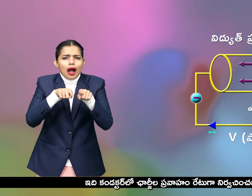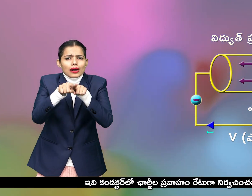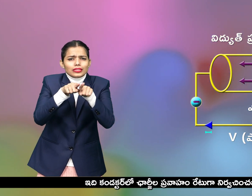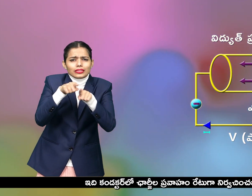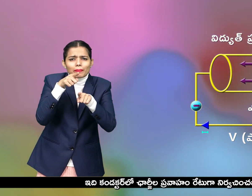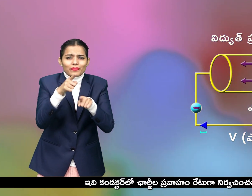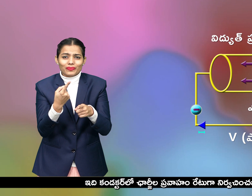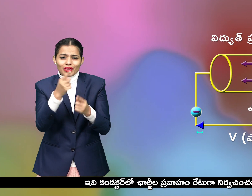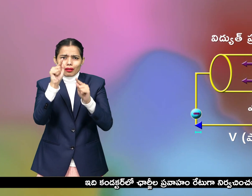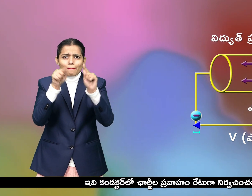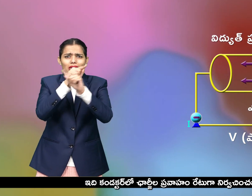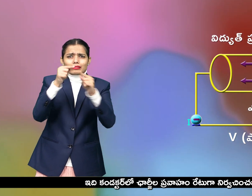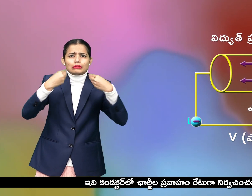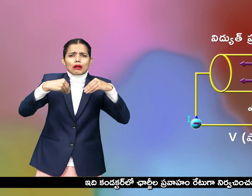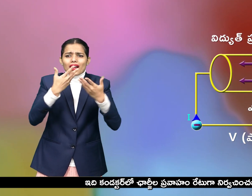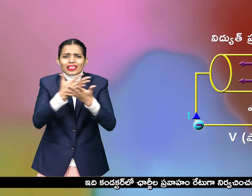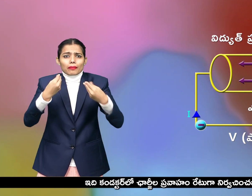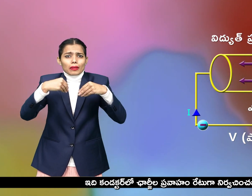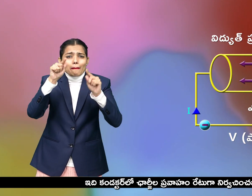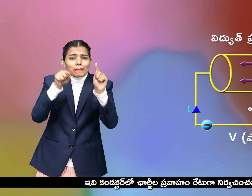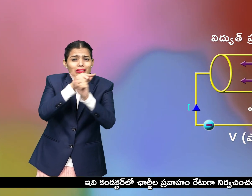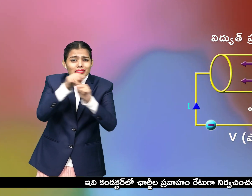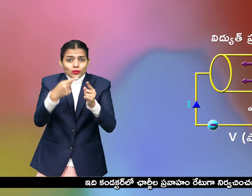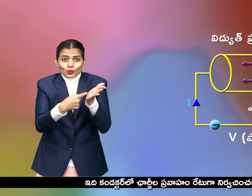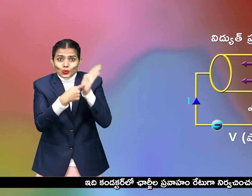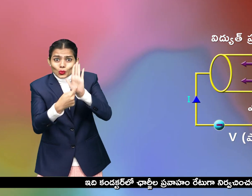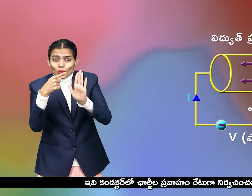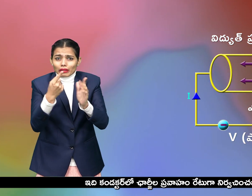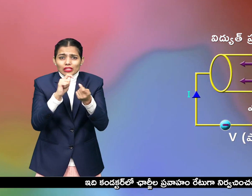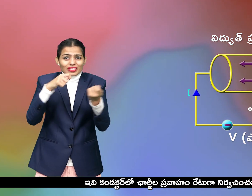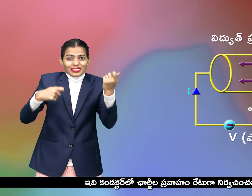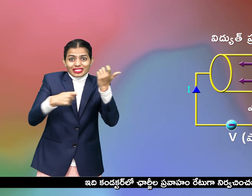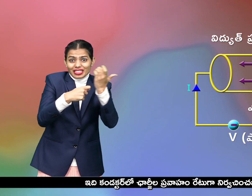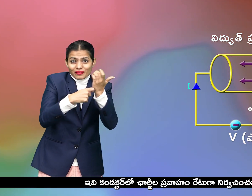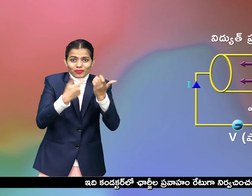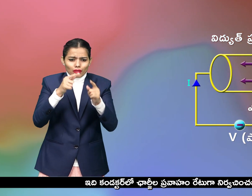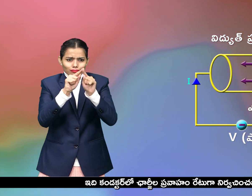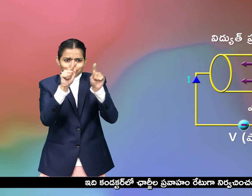ఇది కండక్టర్లో ఛార్జీల ప్రవాహం రేటుగా నిర్వచించబడింది.